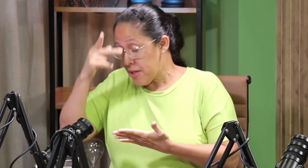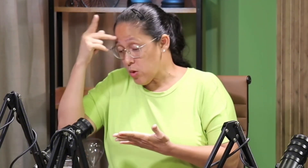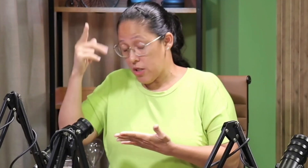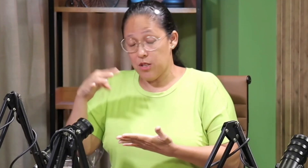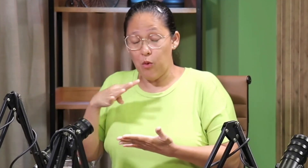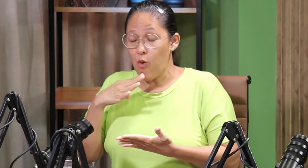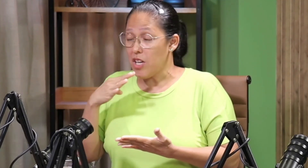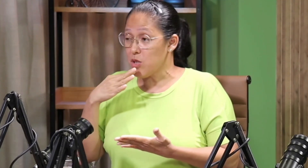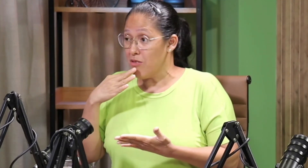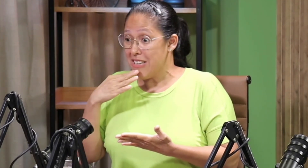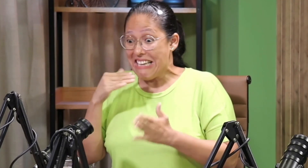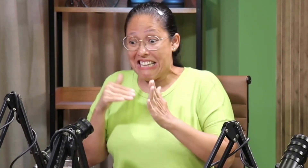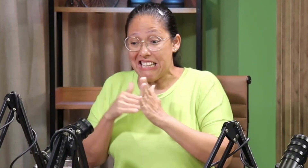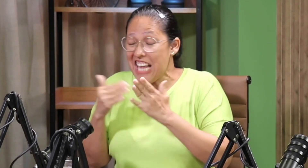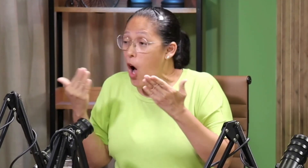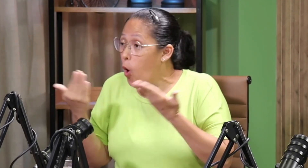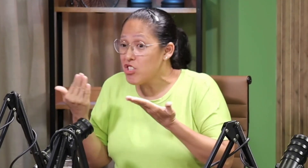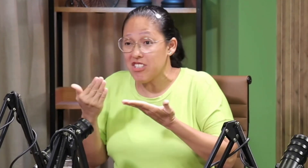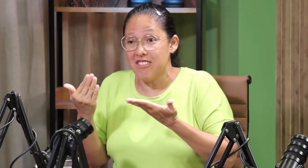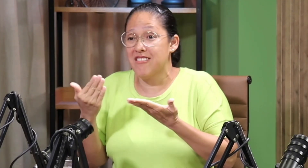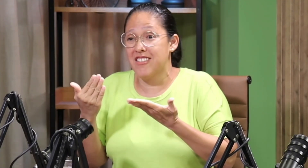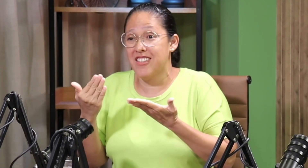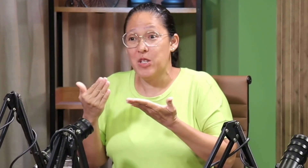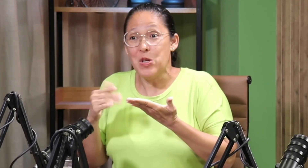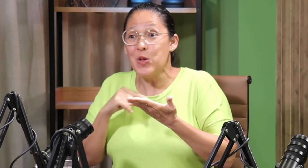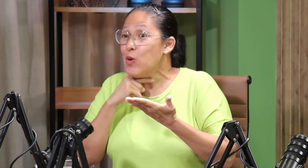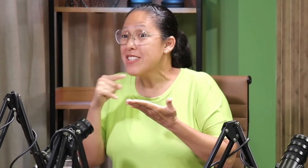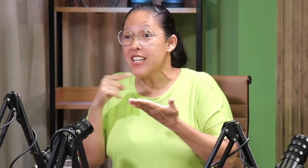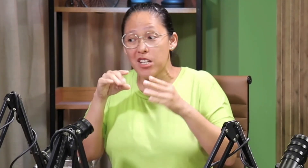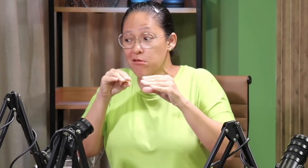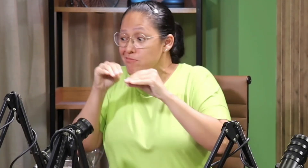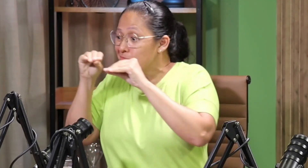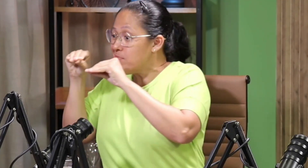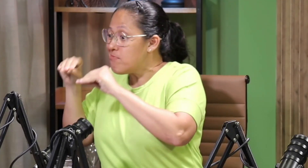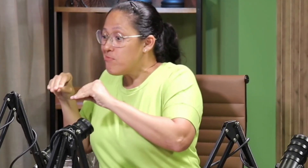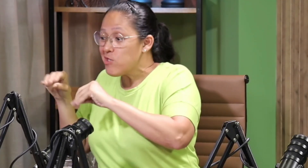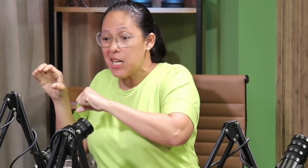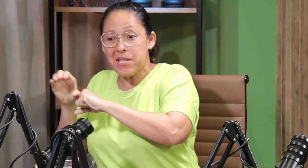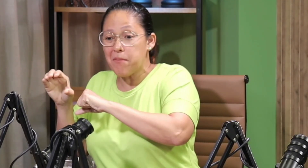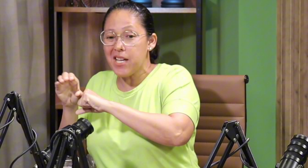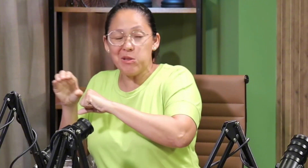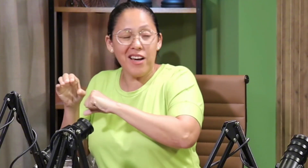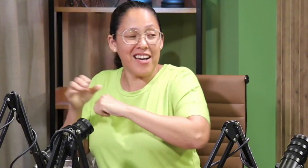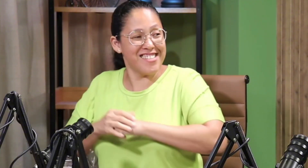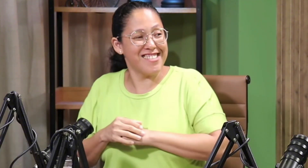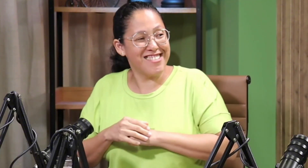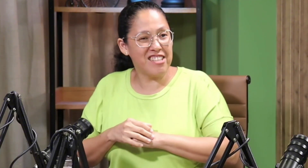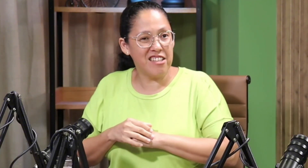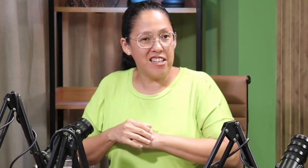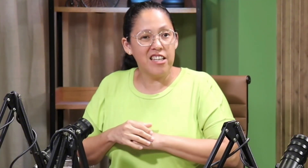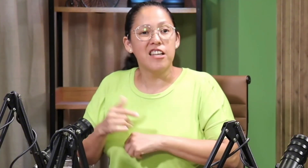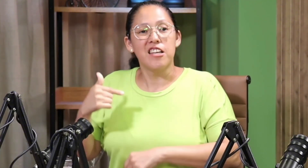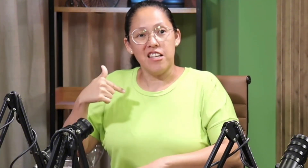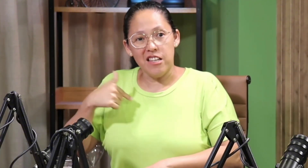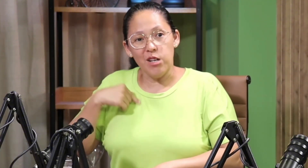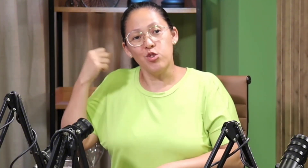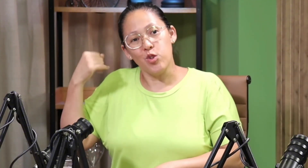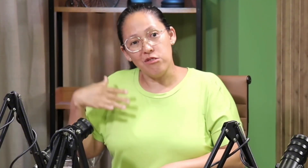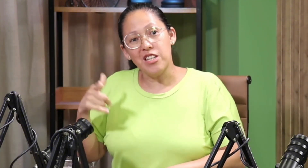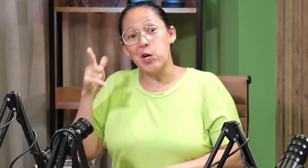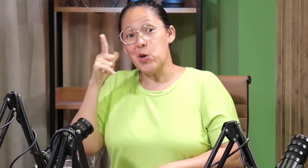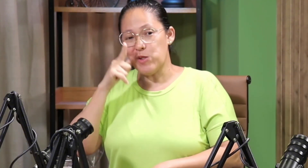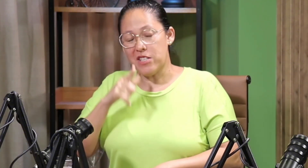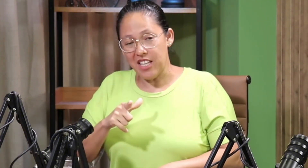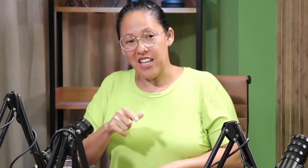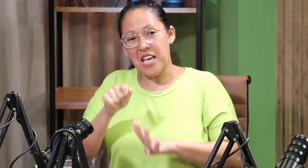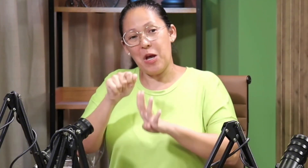tem pessoas que eu conheço que até hoje não conseguiram mudar para trabalhar no CAIS. E eu,